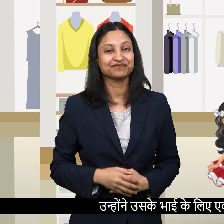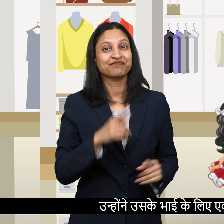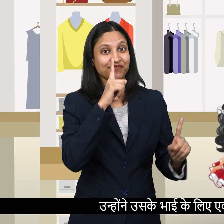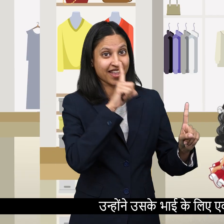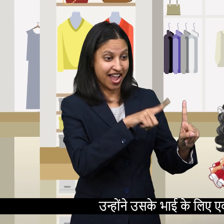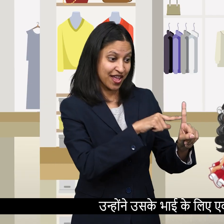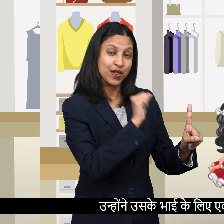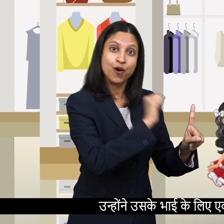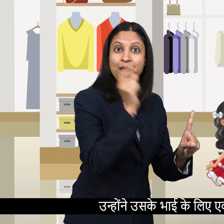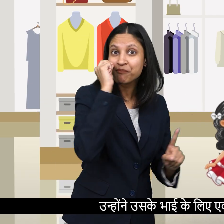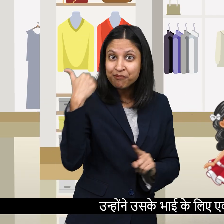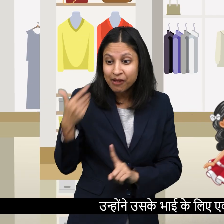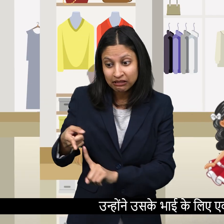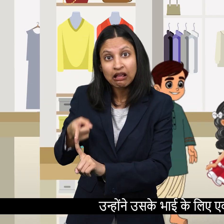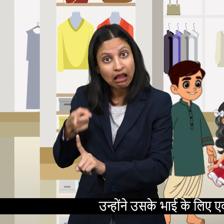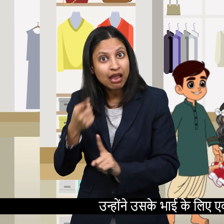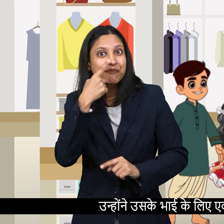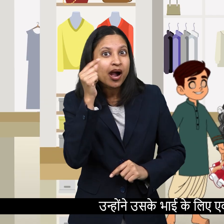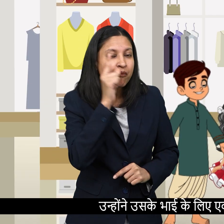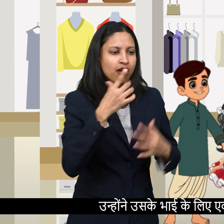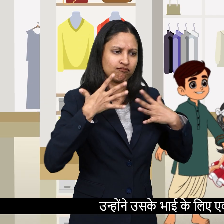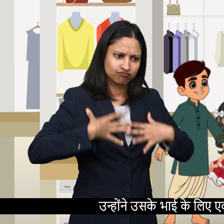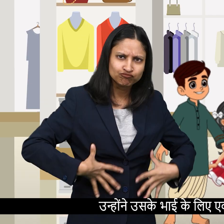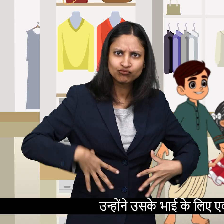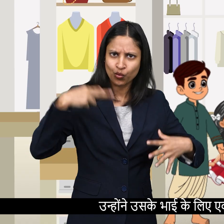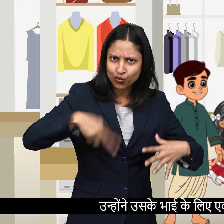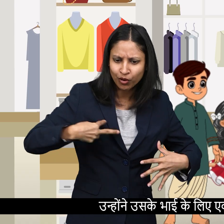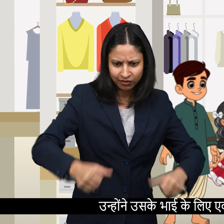उन्होंने उसके भाई के लिए एक कुर्ता पायजामा भी खरीदा।